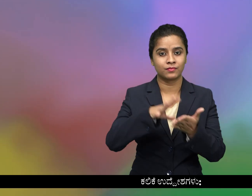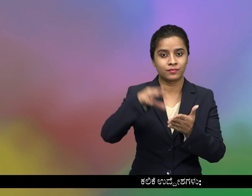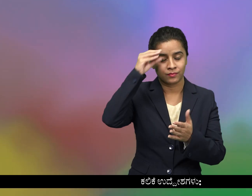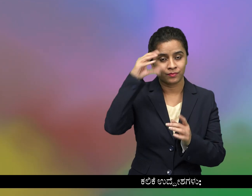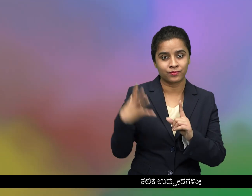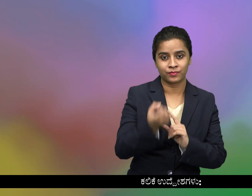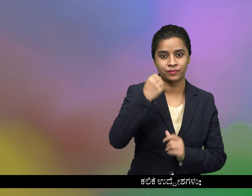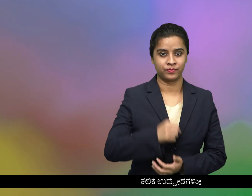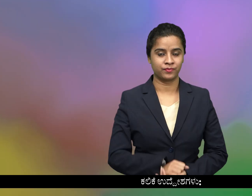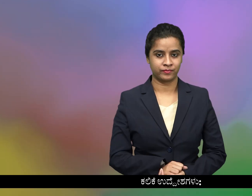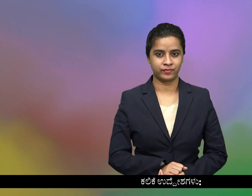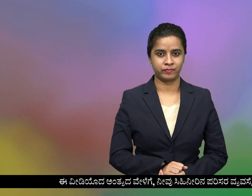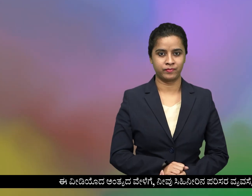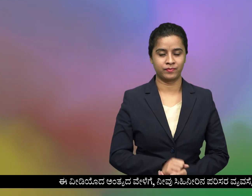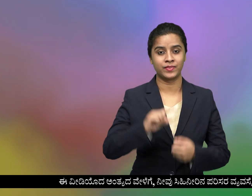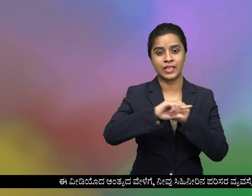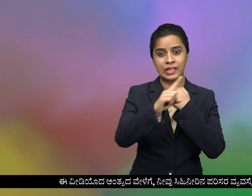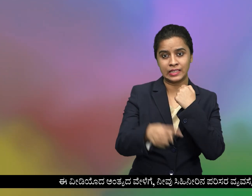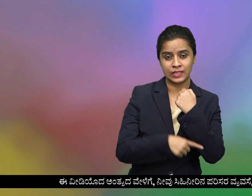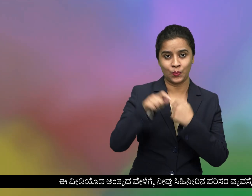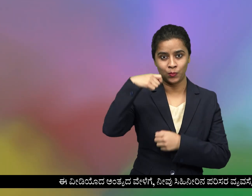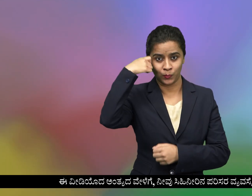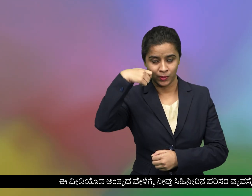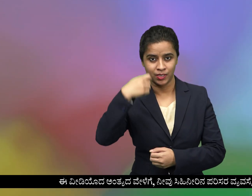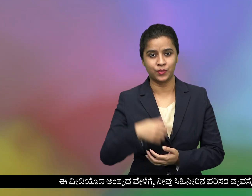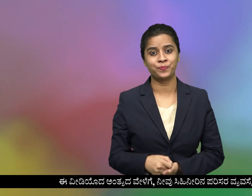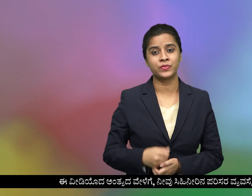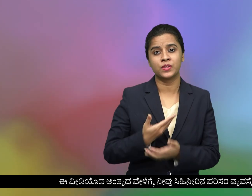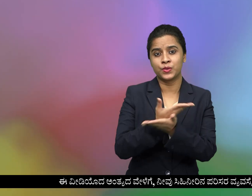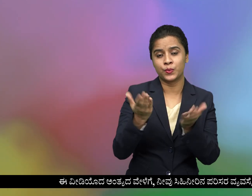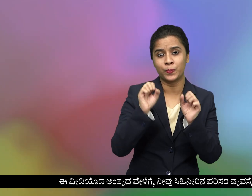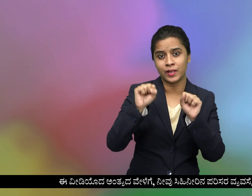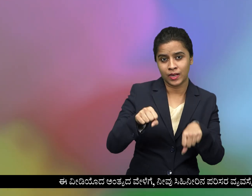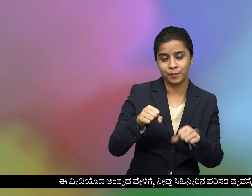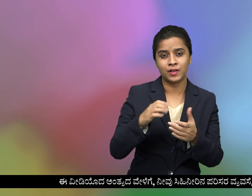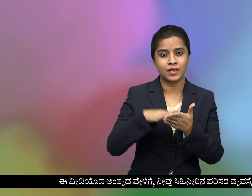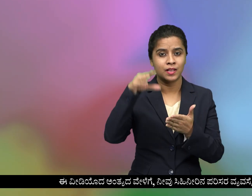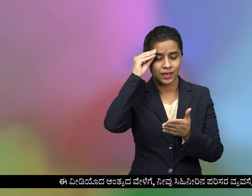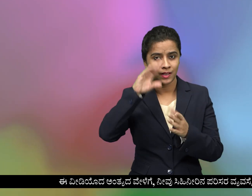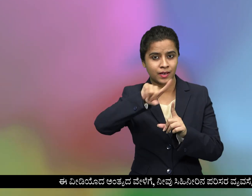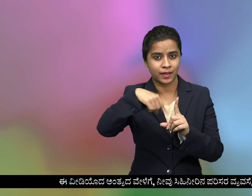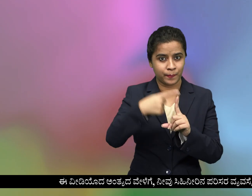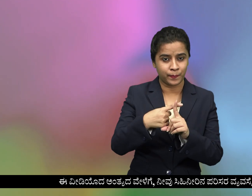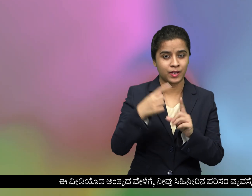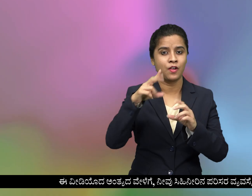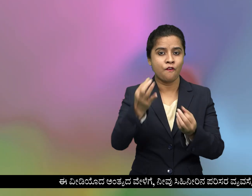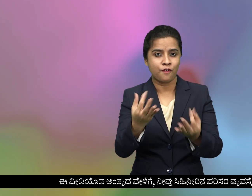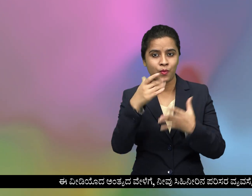ಕಲಿಕೆಯ ಉದ್ದೇಶಗಳನ್ನ ನೋಡೋಣ. ಈ ವಿಡಿಯೋದ ಅಂತ್ಯದ ವೇಳೆಗೆ ನೀವು ಸಿಹಿ ನೀರಿನ ಪರಿಸರ ವ್ಯವಸ್ಥೆಯ ಬಗ್ಗೆ